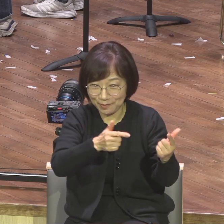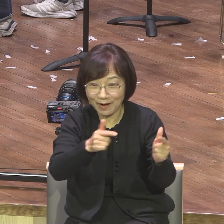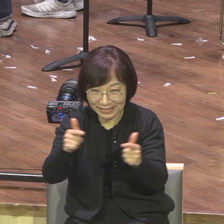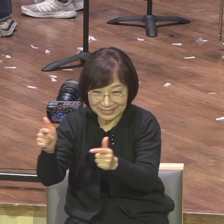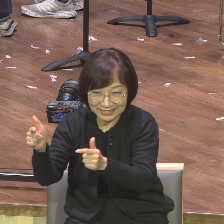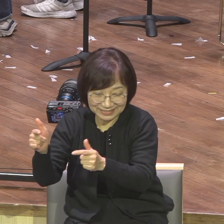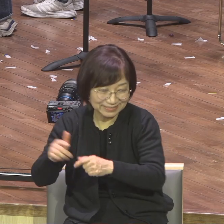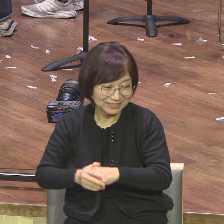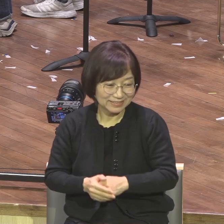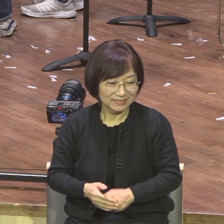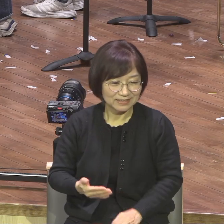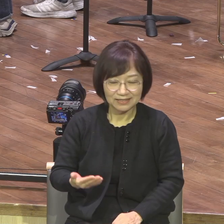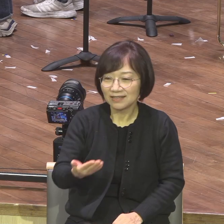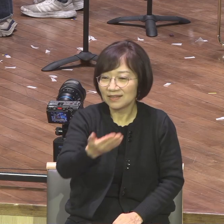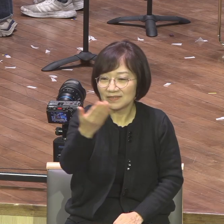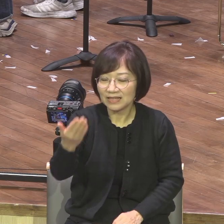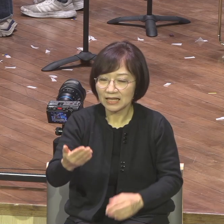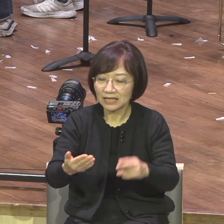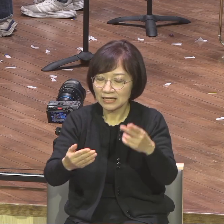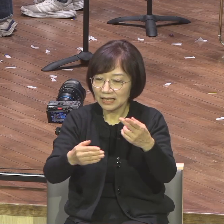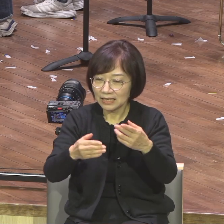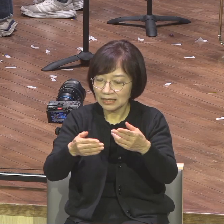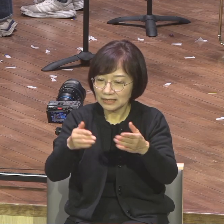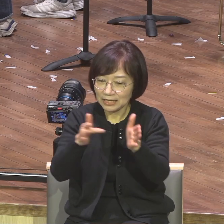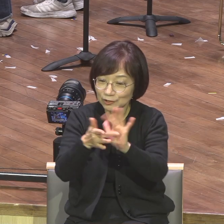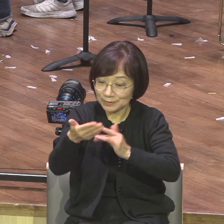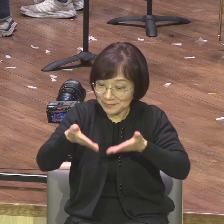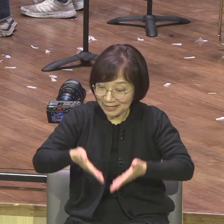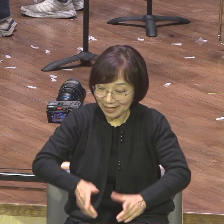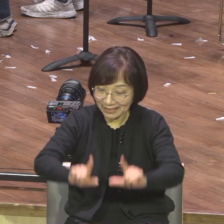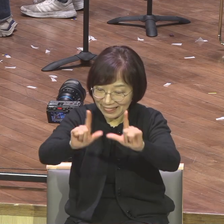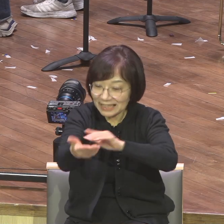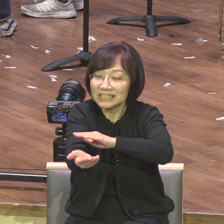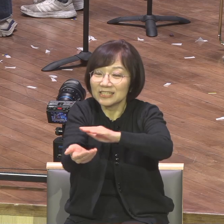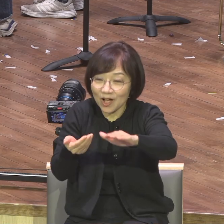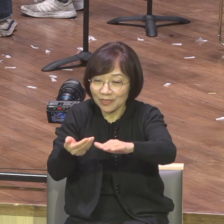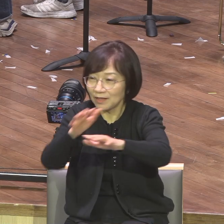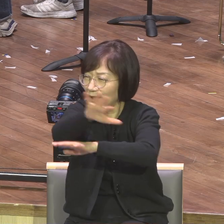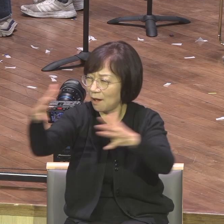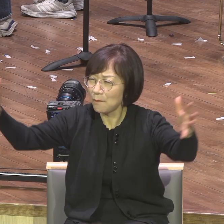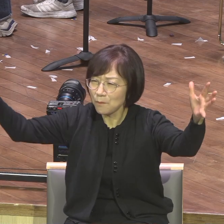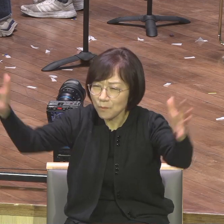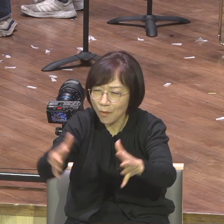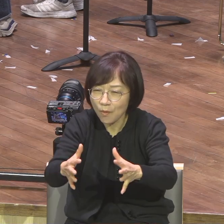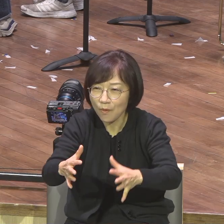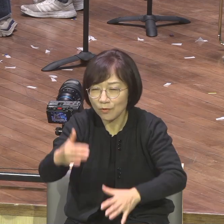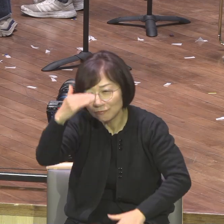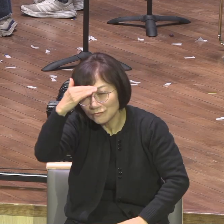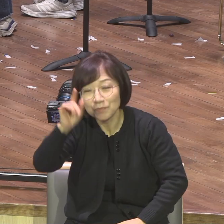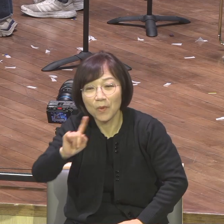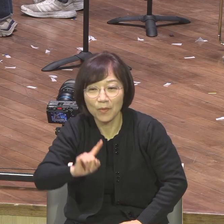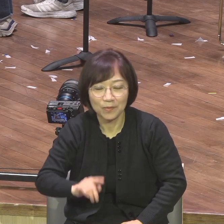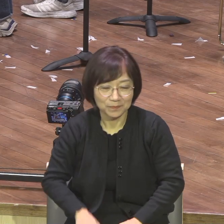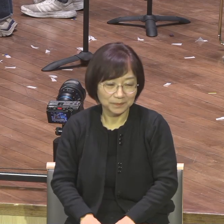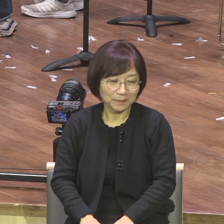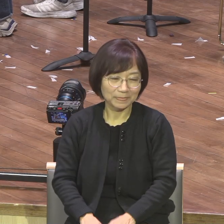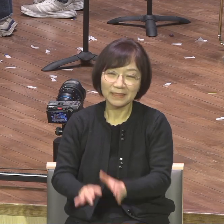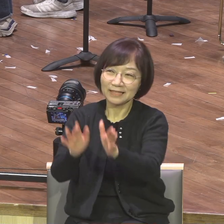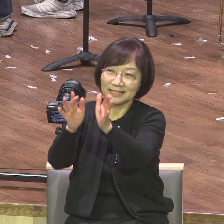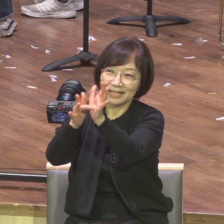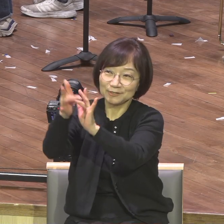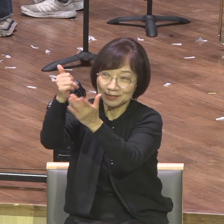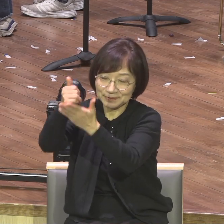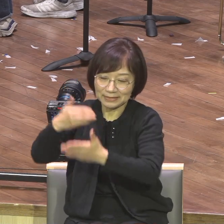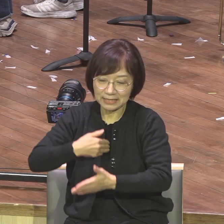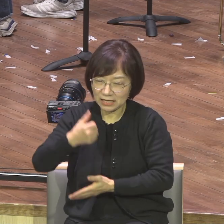전야에 와서 여러분이 함께 한 것은 예수님께서 나를 구원하시기 위해서 내 모든 저주를